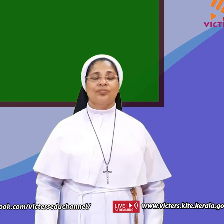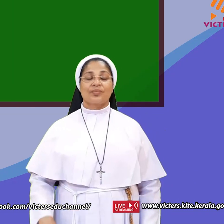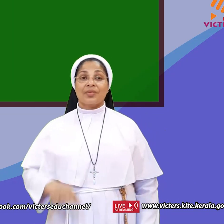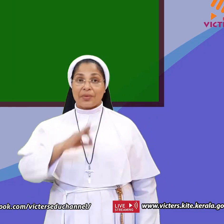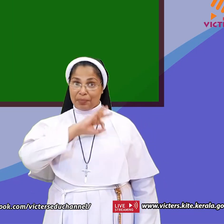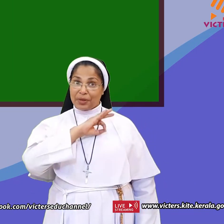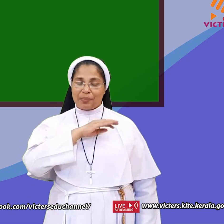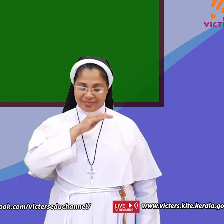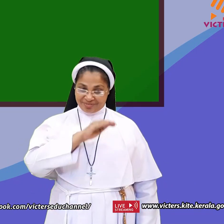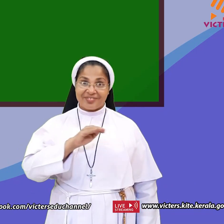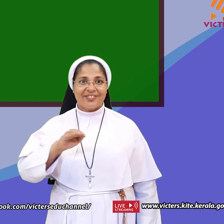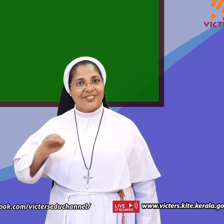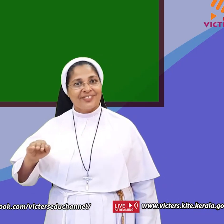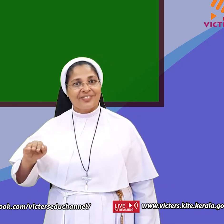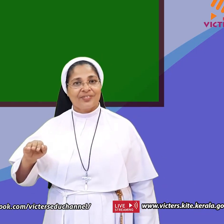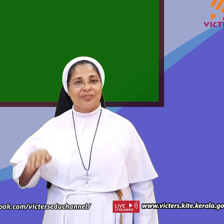പ്രിയപ്പെട്ട കുട്ടികളെ,